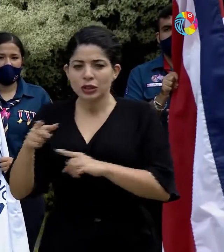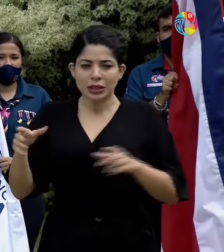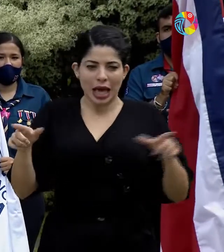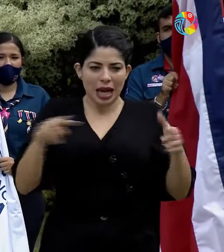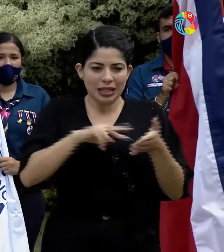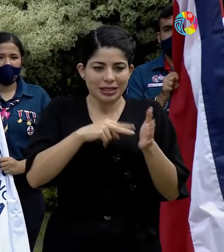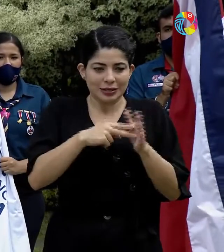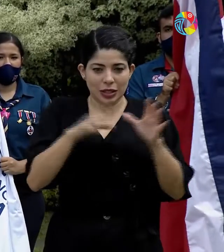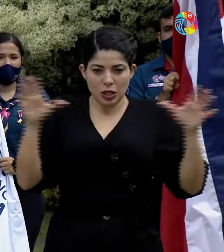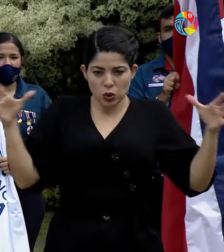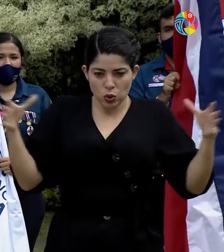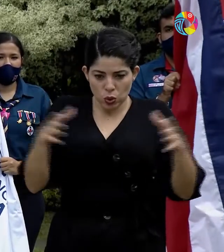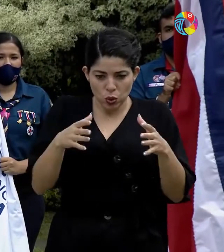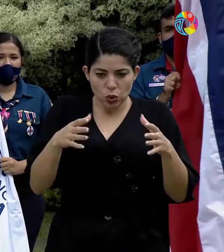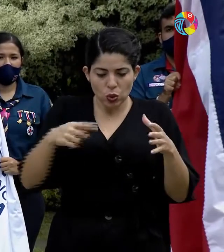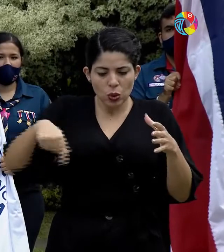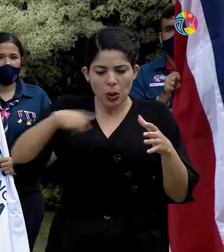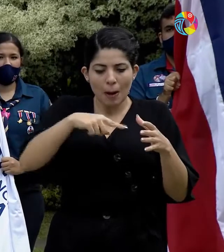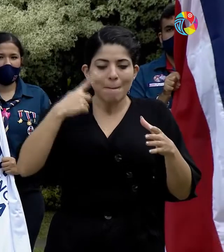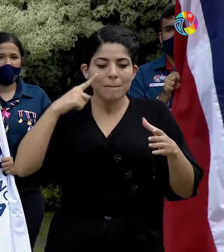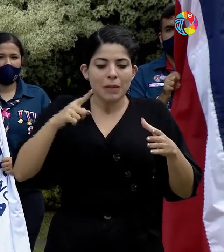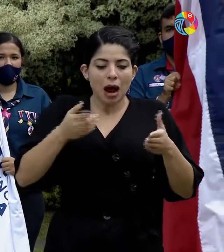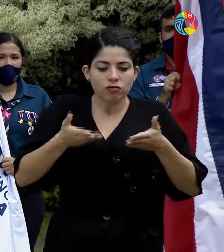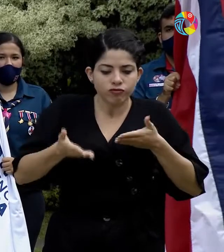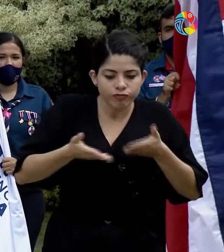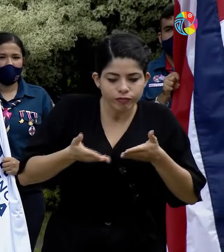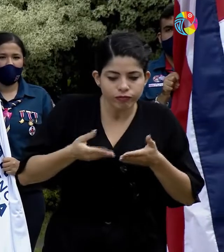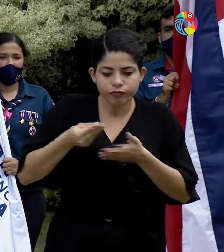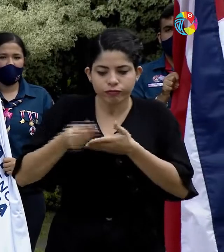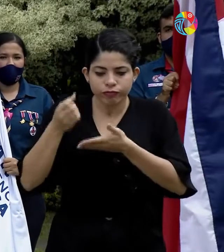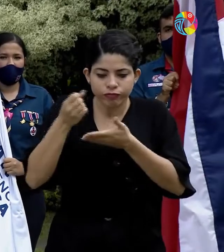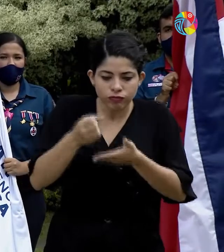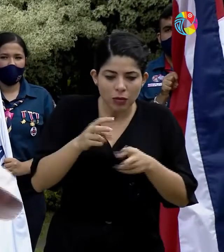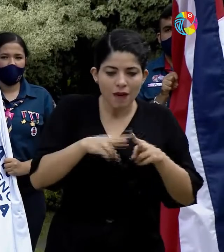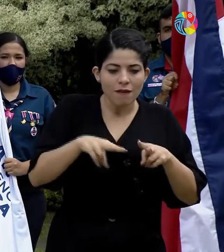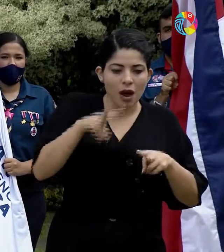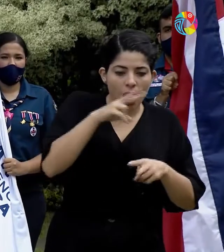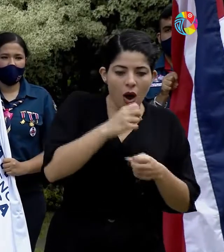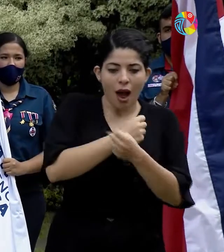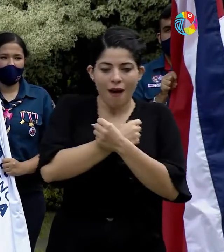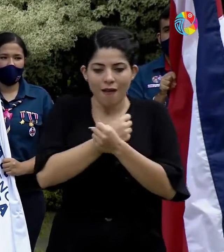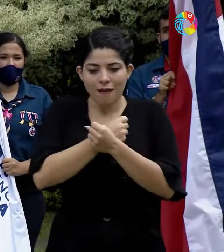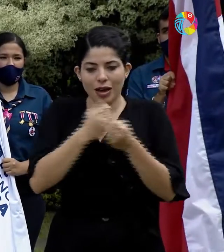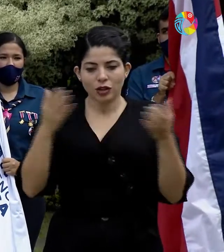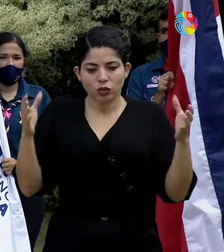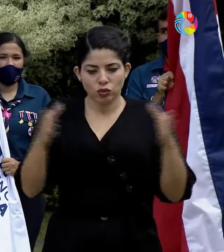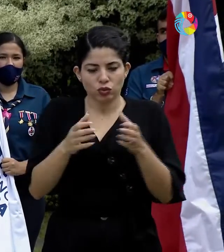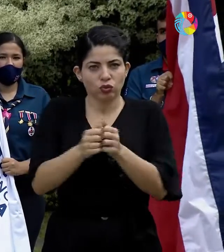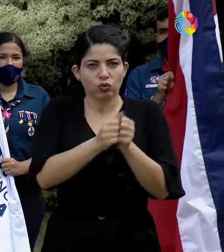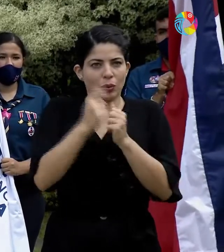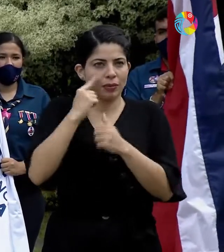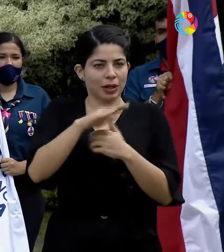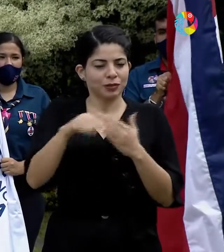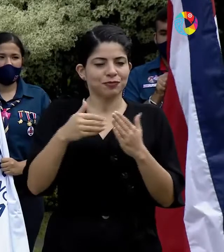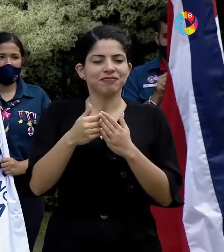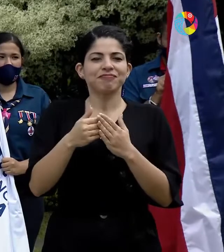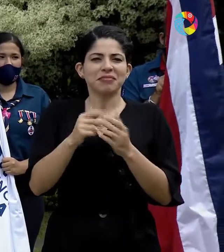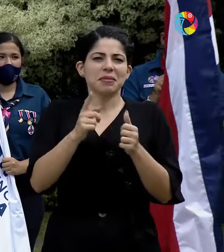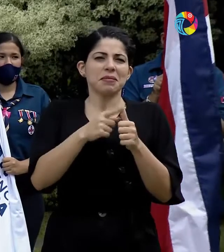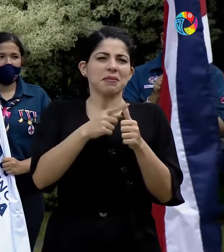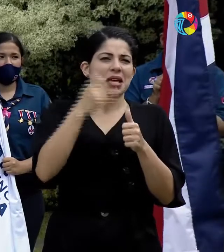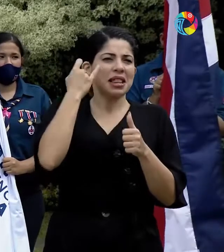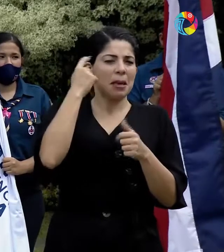el centro ese capital de valores y afectos compartidos. Voy a cerrar con un par de ideas. La